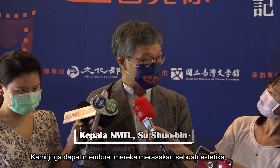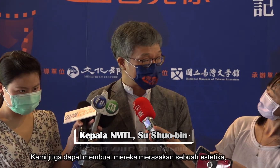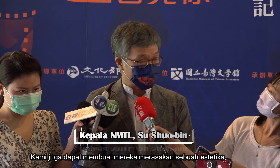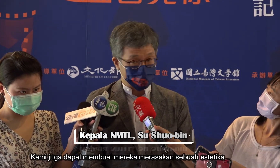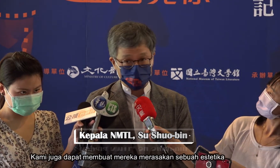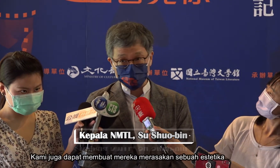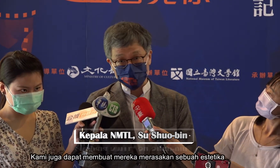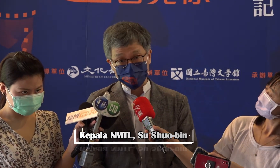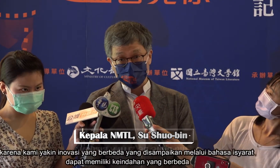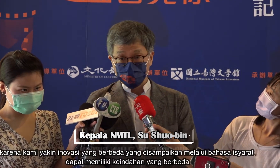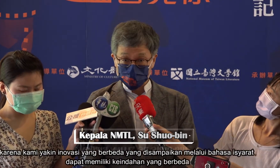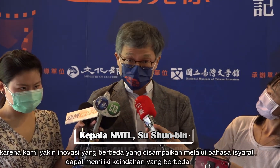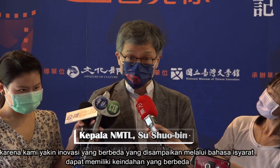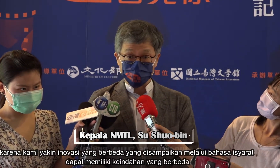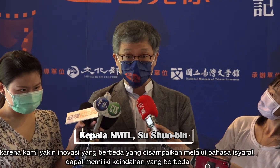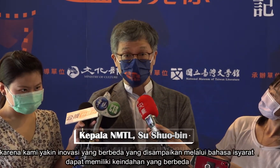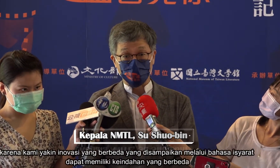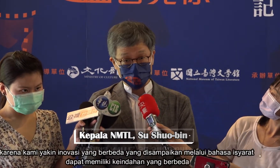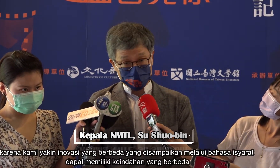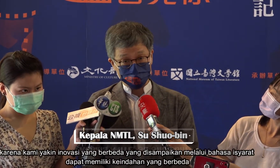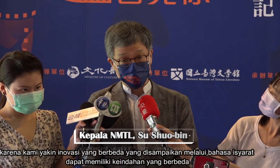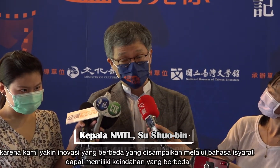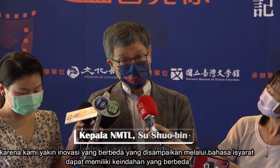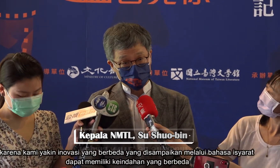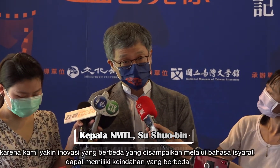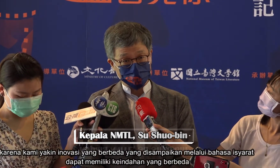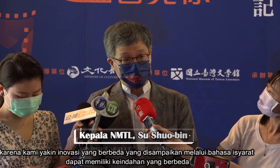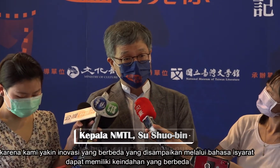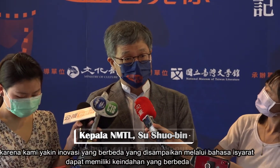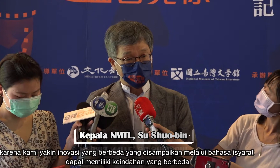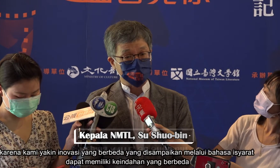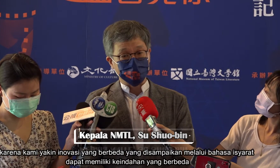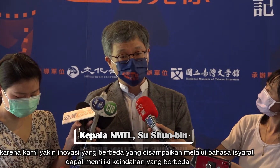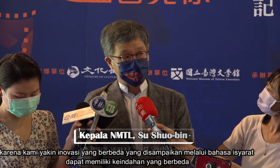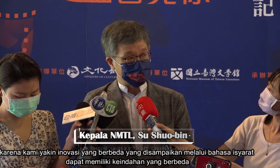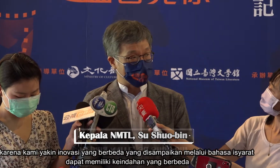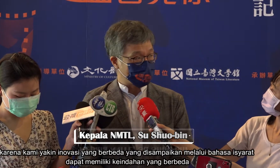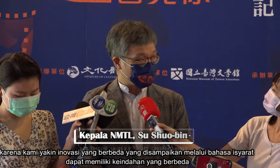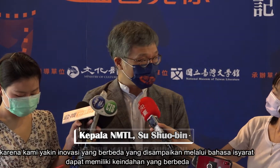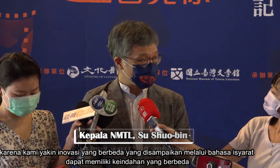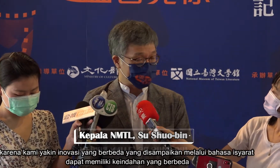dia meregang Sony W w sang siput Hong The Changcuters Chairul